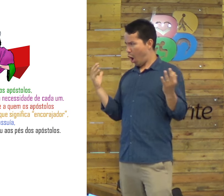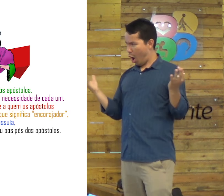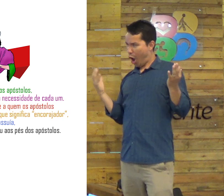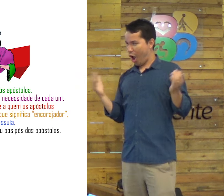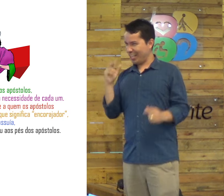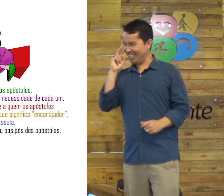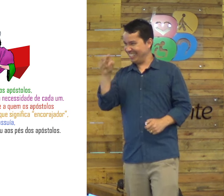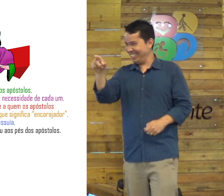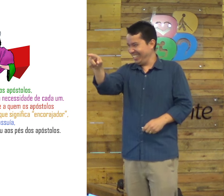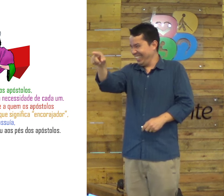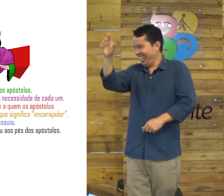campo de futebol.